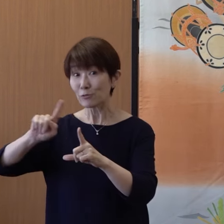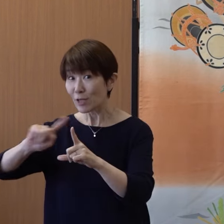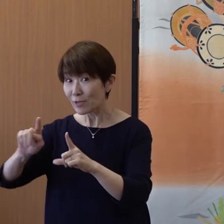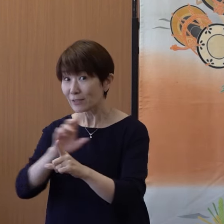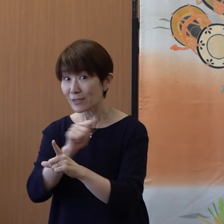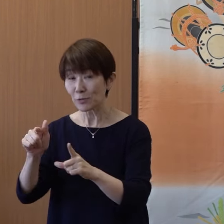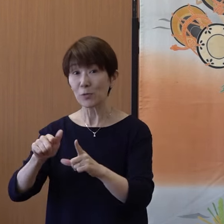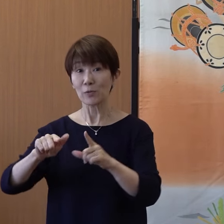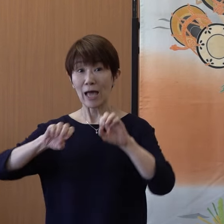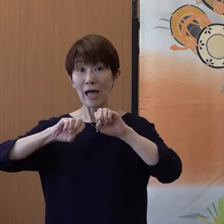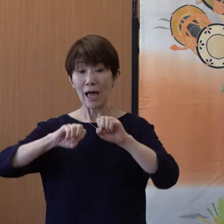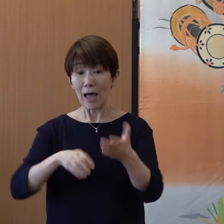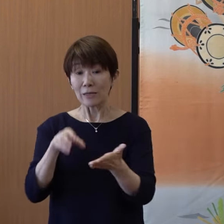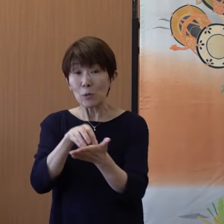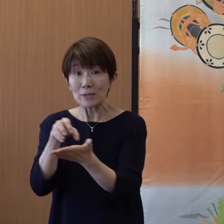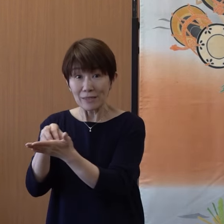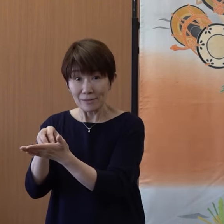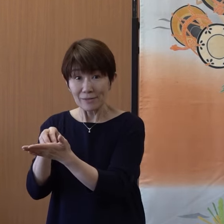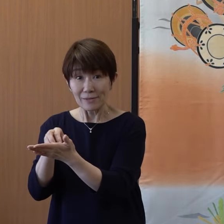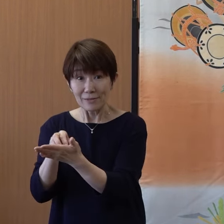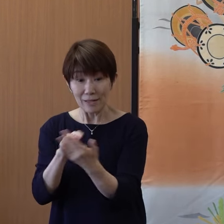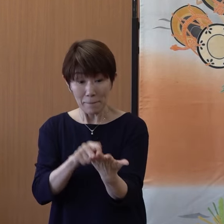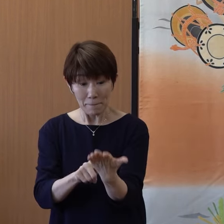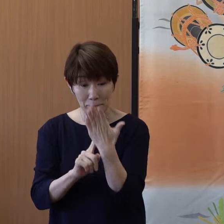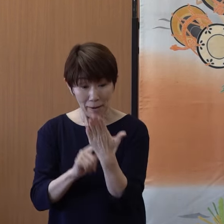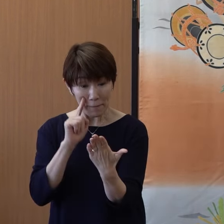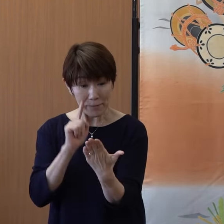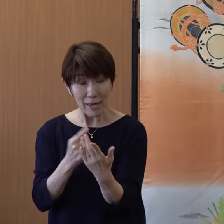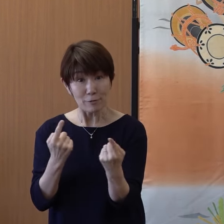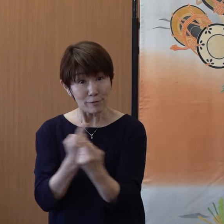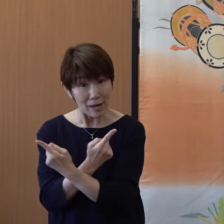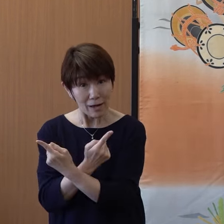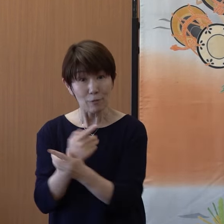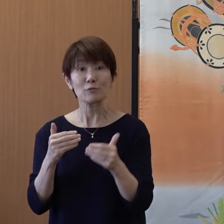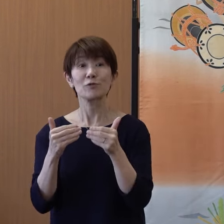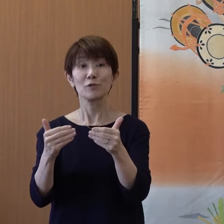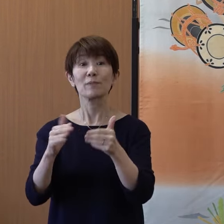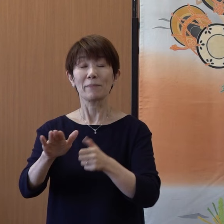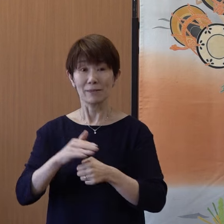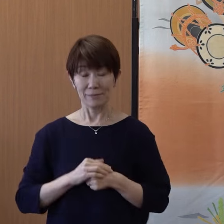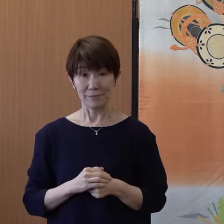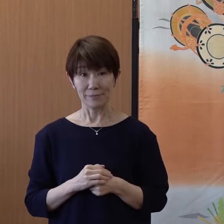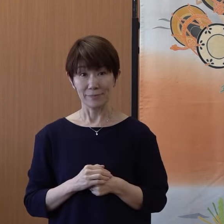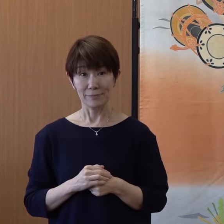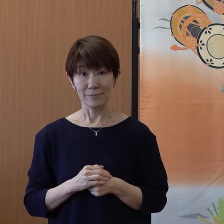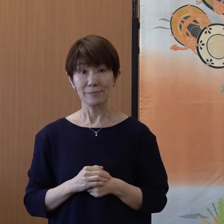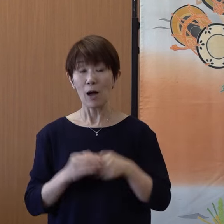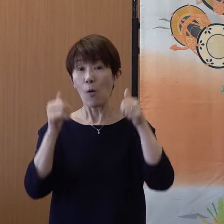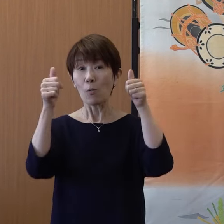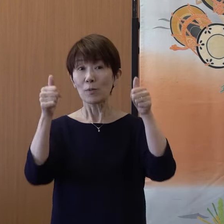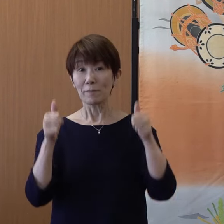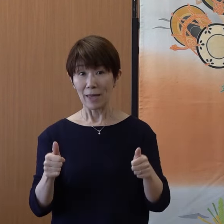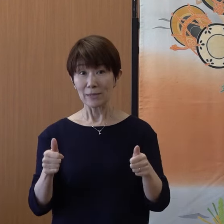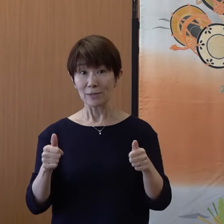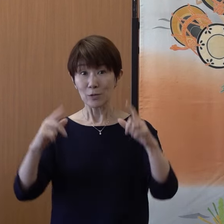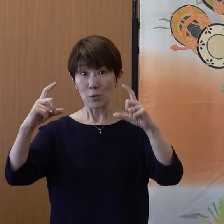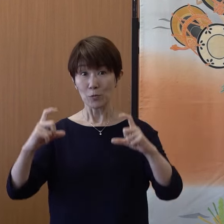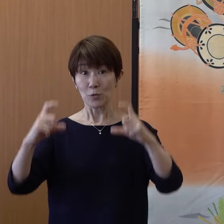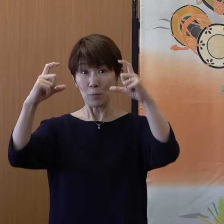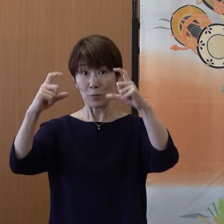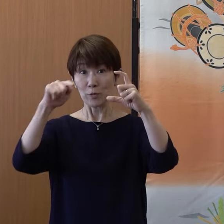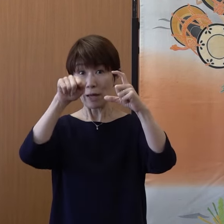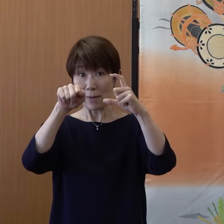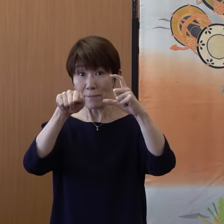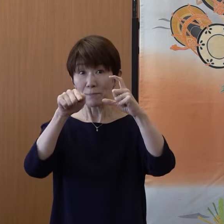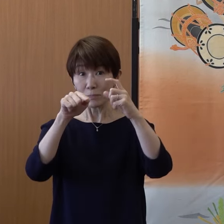各種取り組みの見える化を推進していきます。またホームページのトップ画面の構成変更も